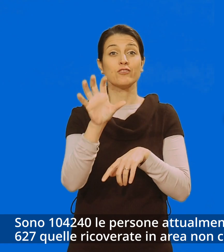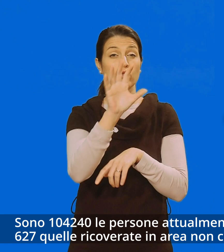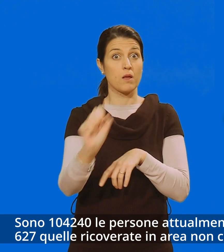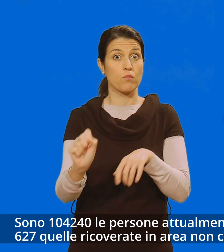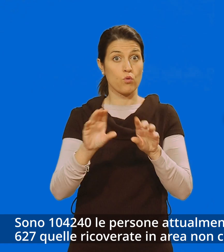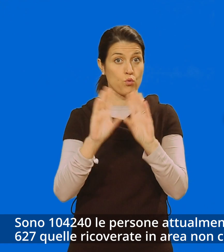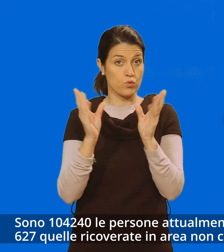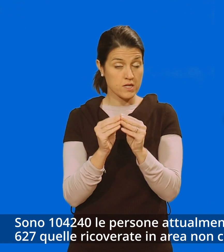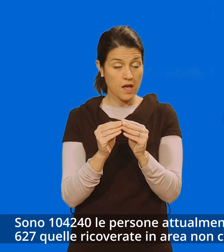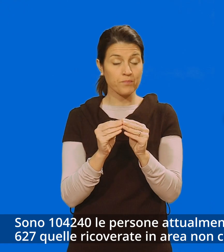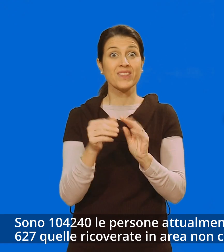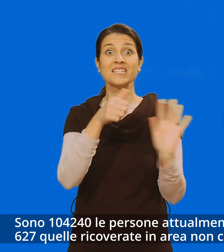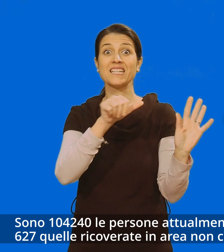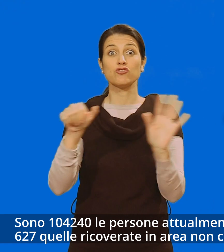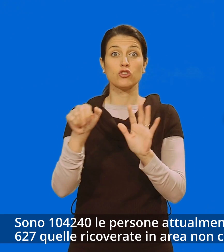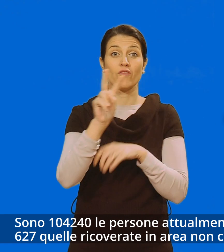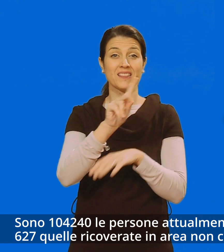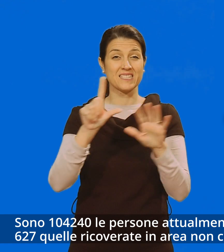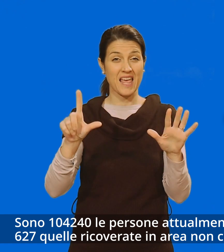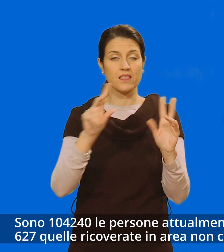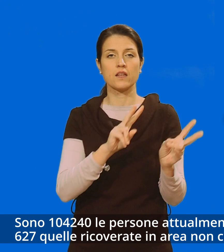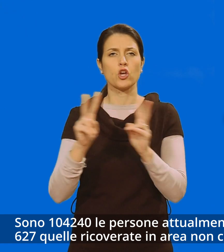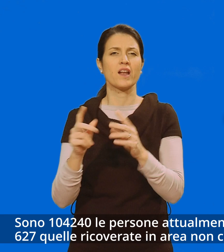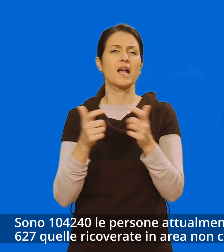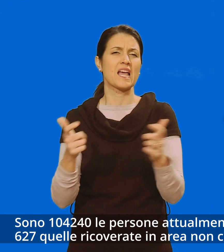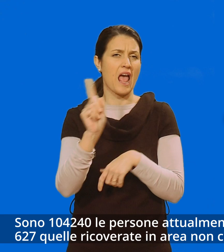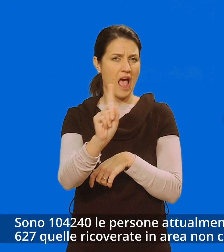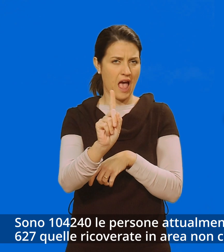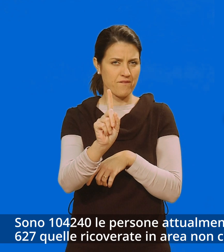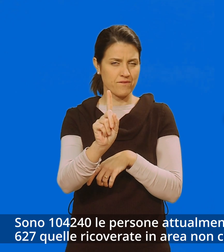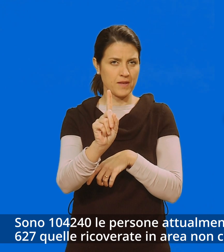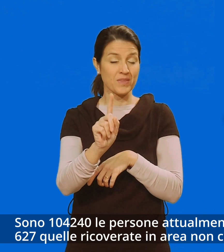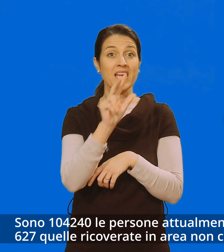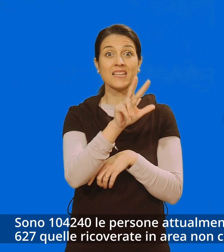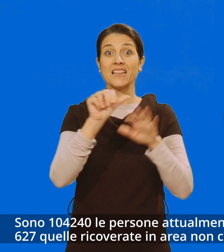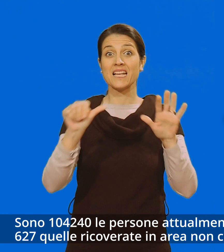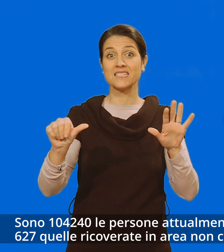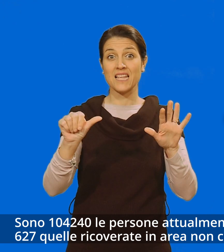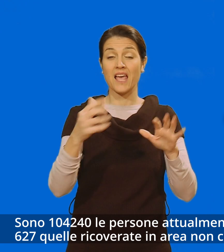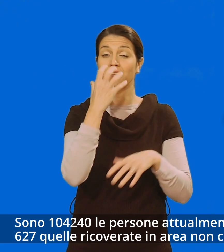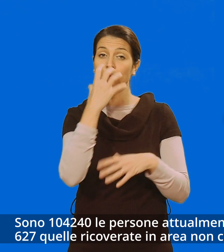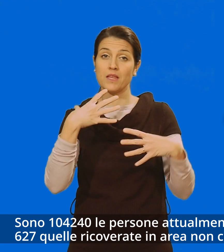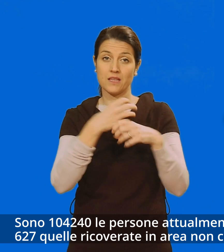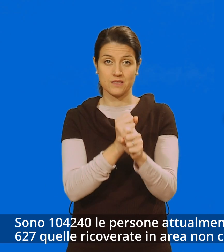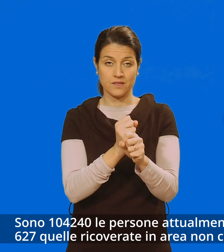puglia 627 quelle ricoverate in area non critica e trentasei le persone in terapia